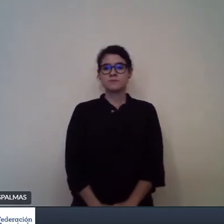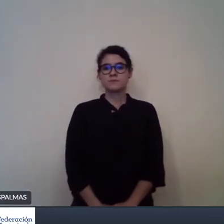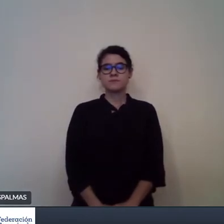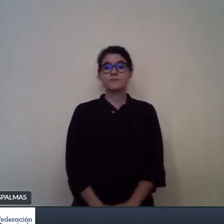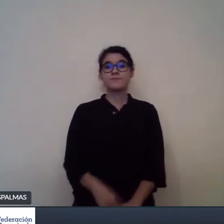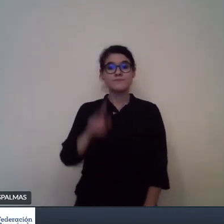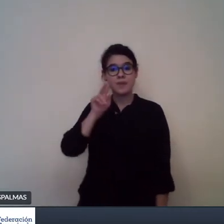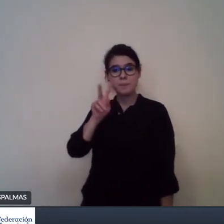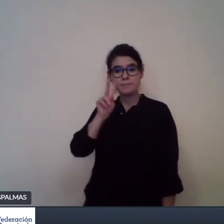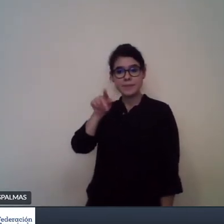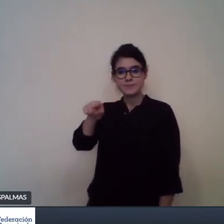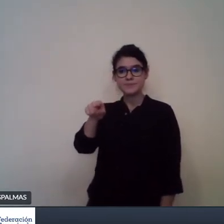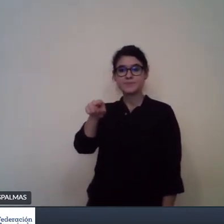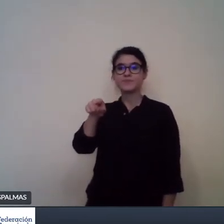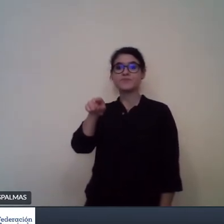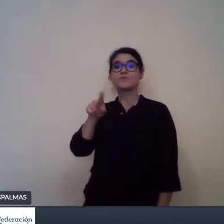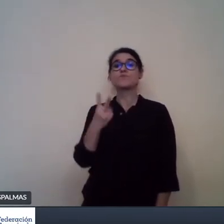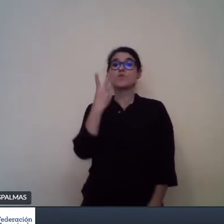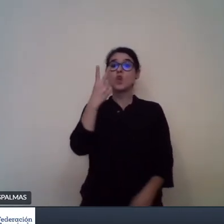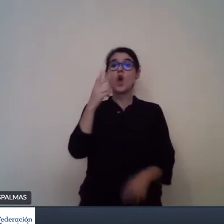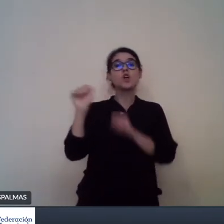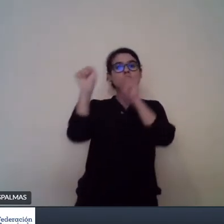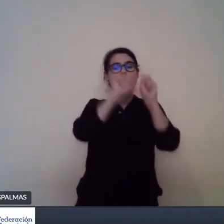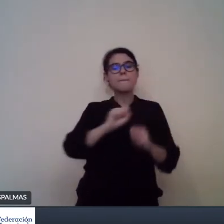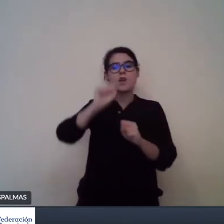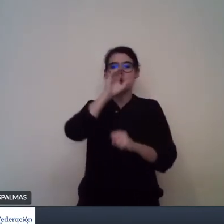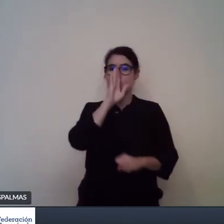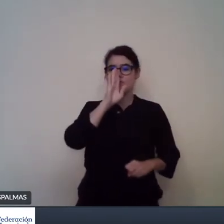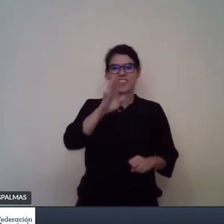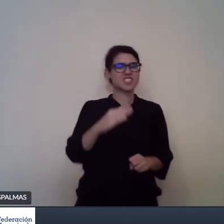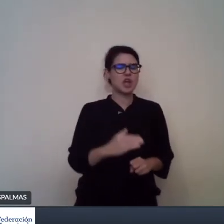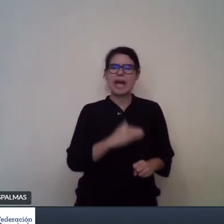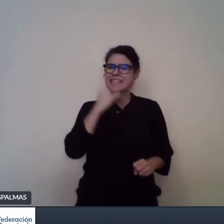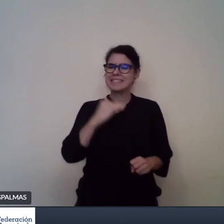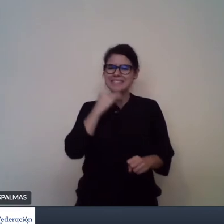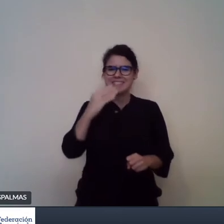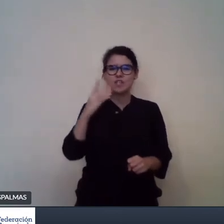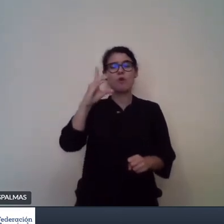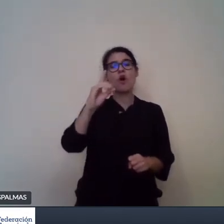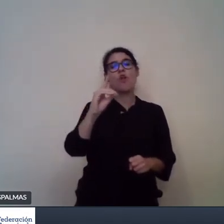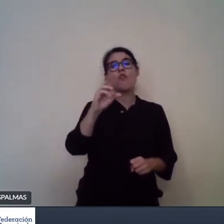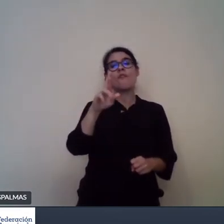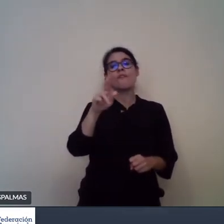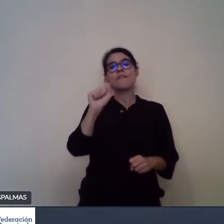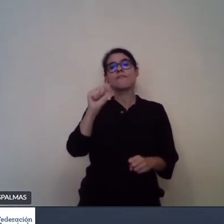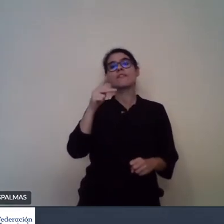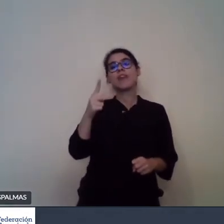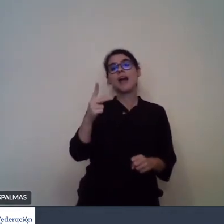Aquí tenemos dos bloqueos directos. Sería casi casi como un drag screen llegando en transición.